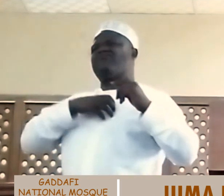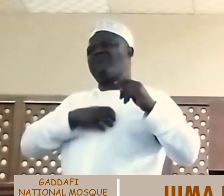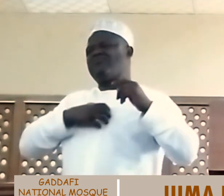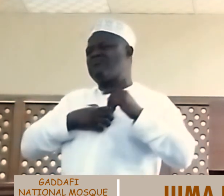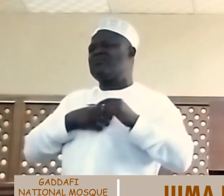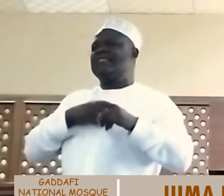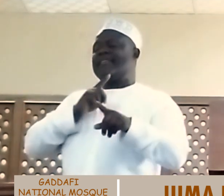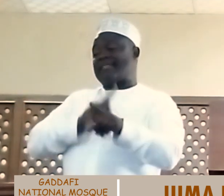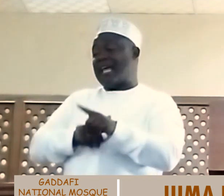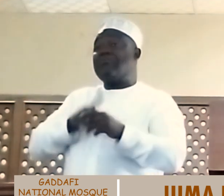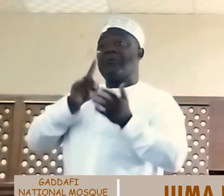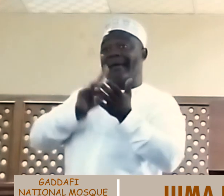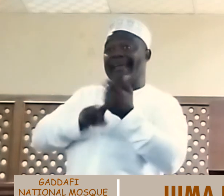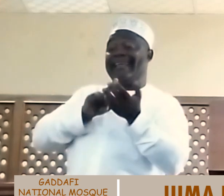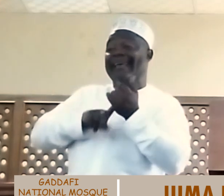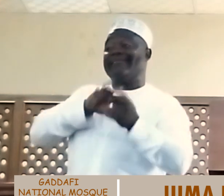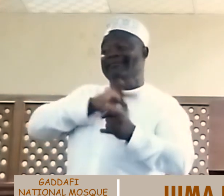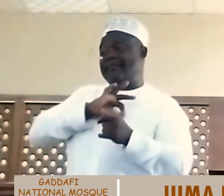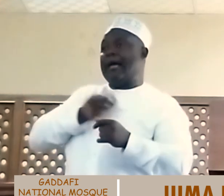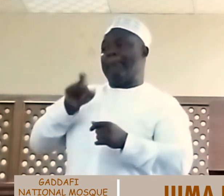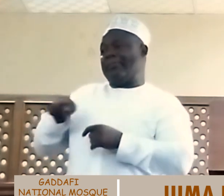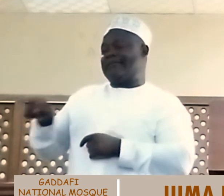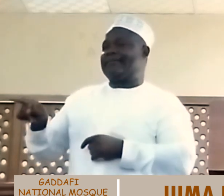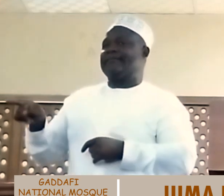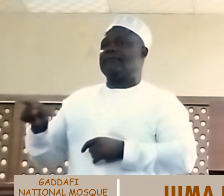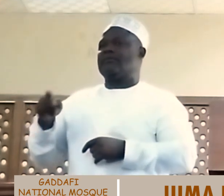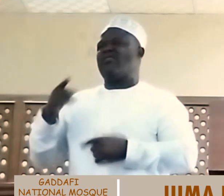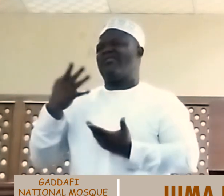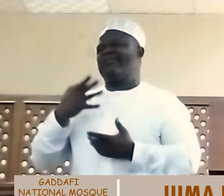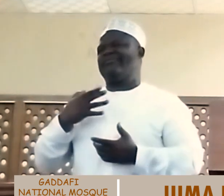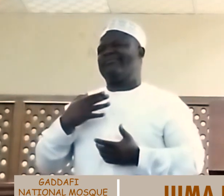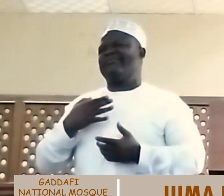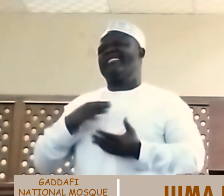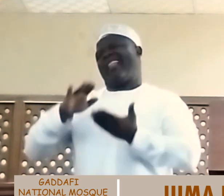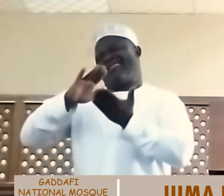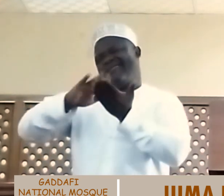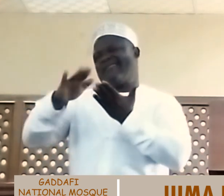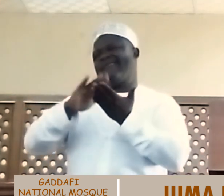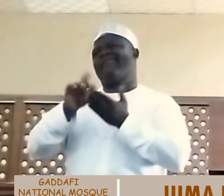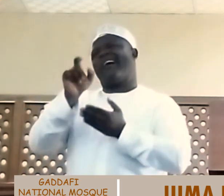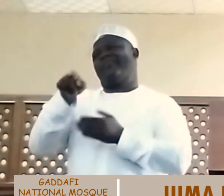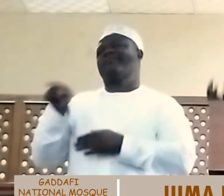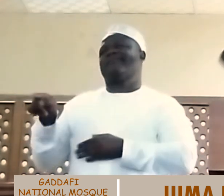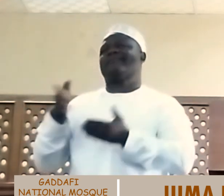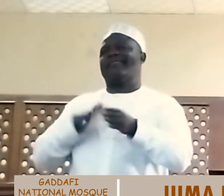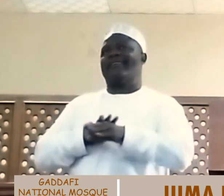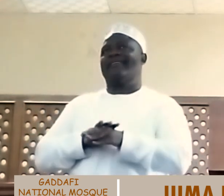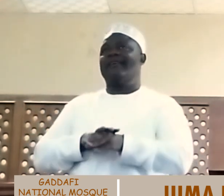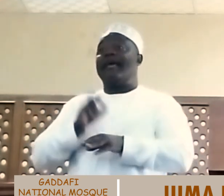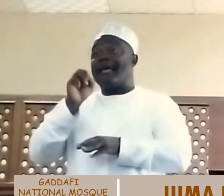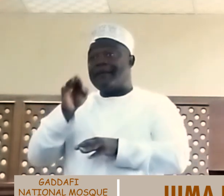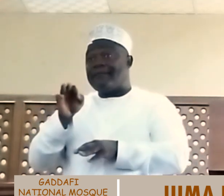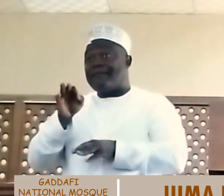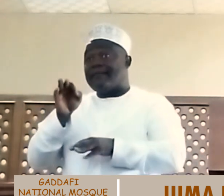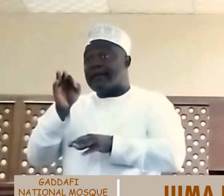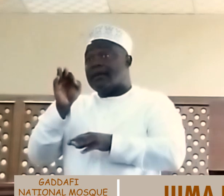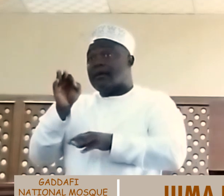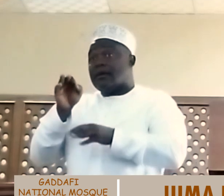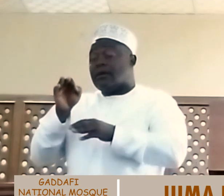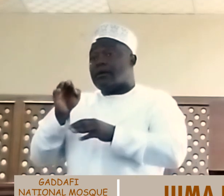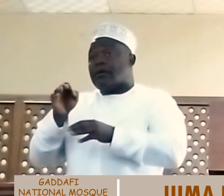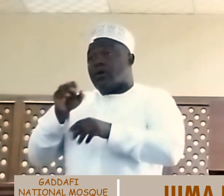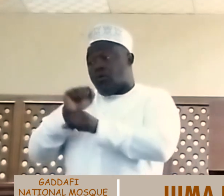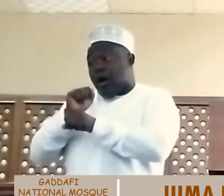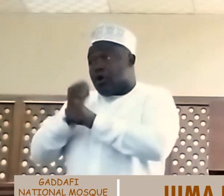bwe gubeerawo ne baguganyulwamu basangula emitima buli omukululo lwe gubeerawo